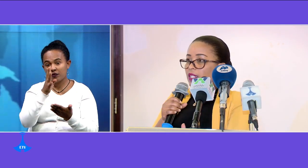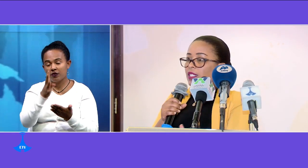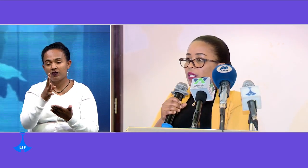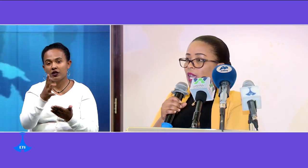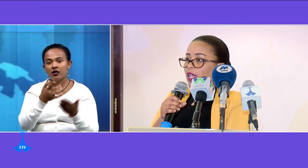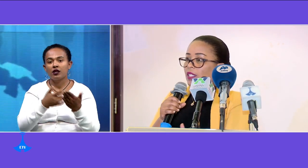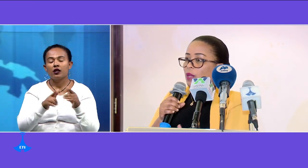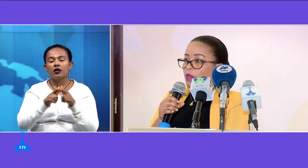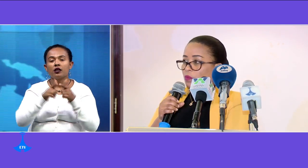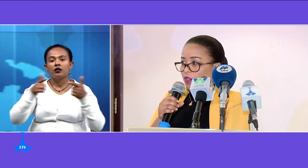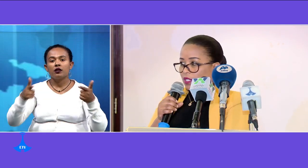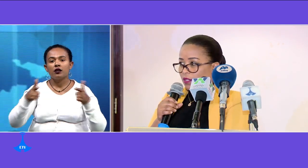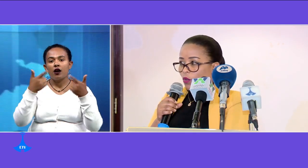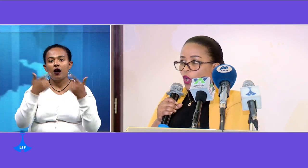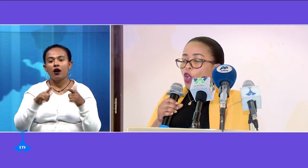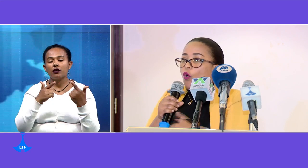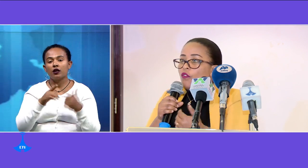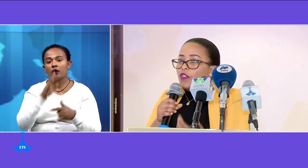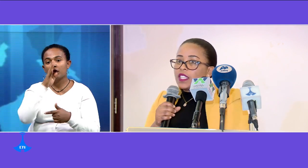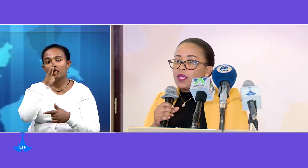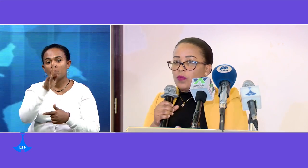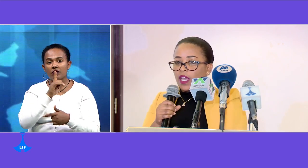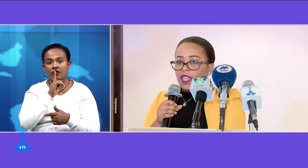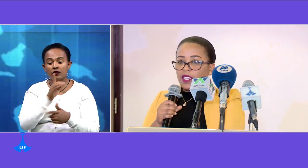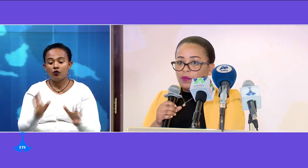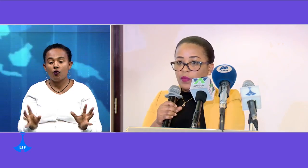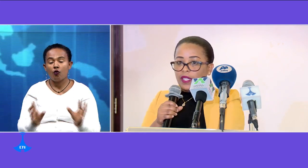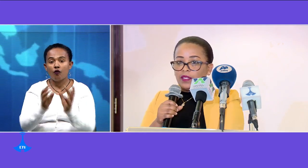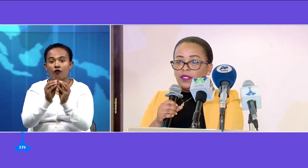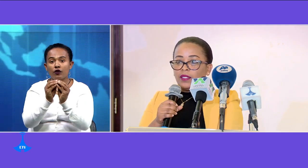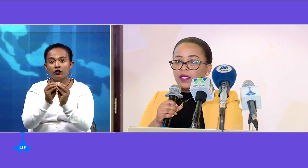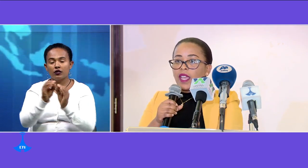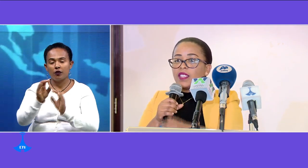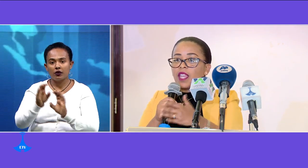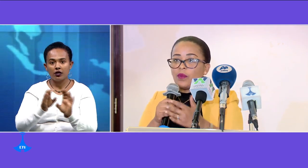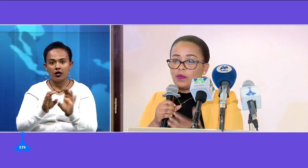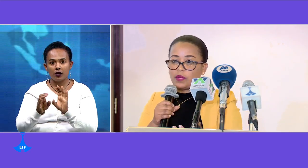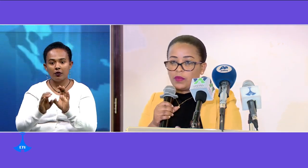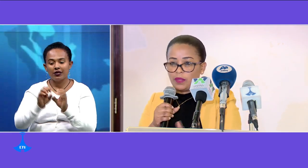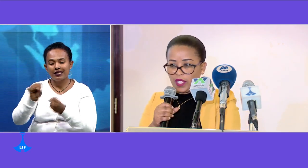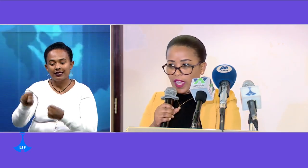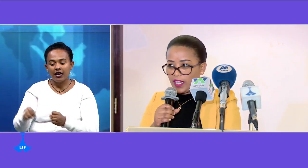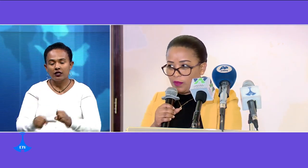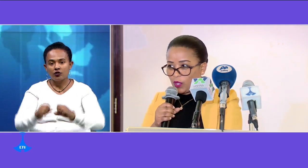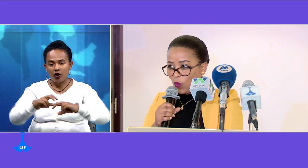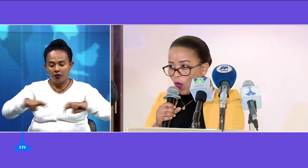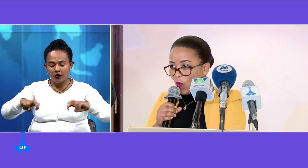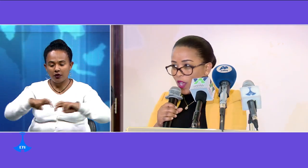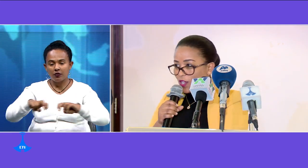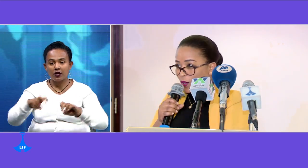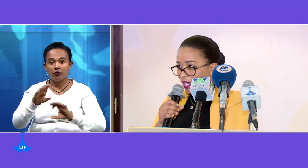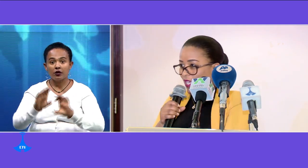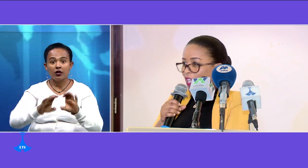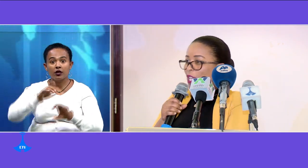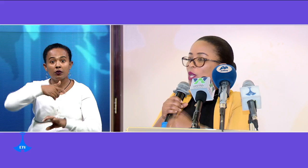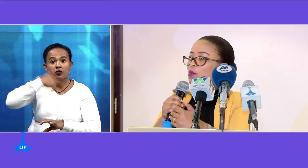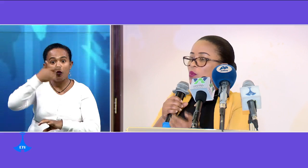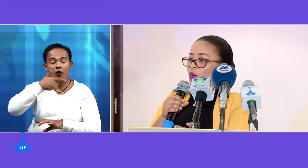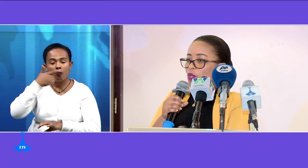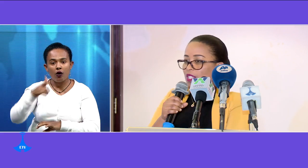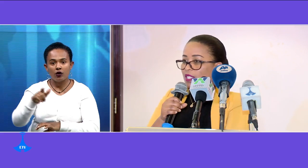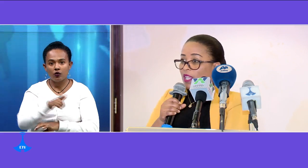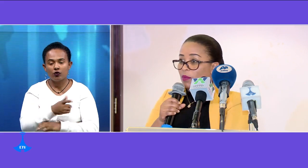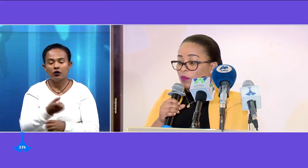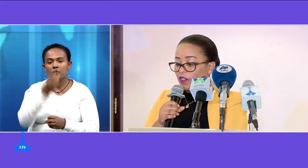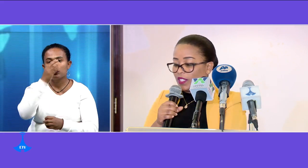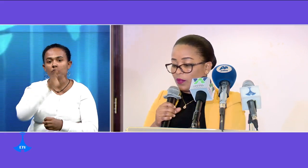ይሄ ትልቅ አጋጣሚ የሚፈጥር ነው ኮንፈረንስ የሚካሄድበት ሳይንሳዊ ምርምር የሚካሄድበት ቋንቋ እንደሆነ ለብዙ